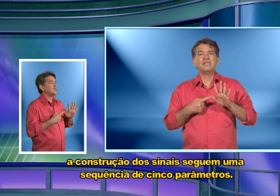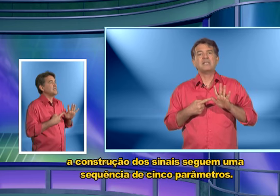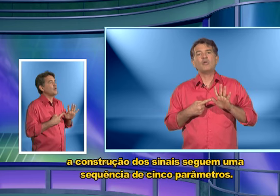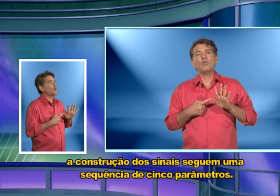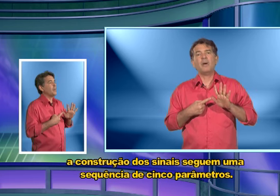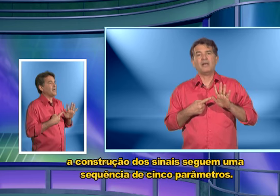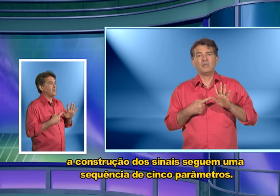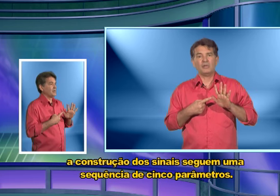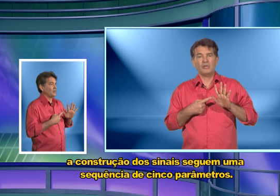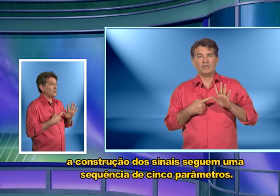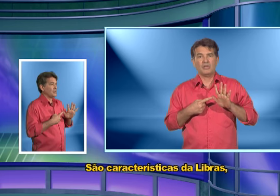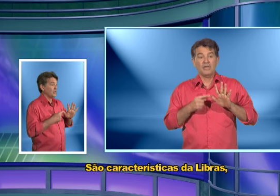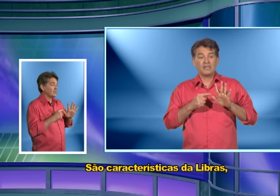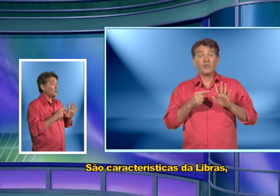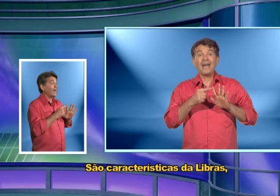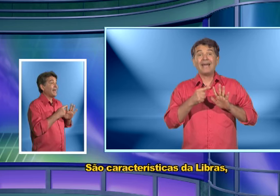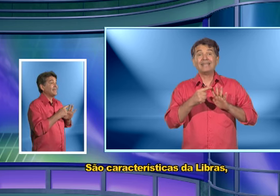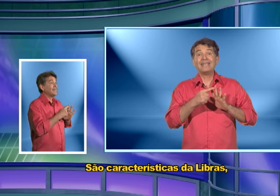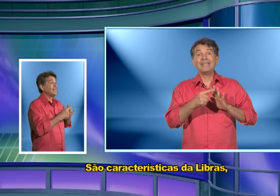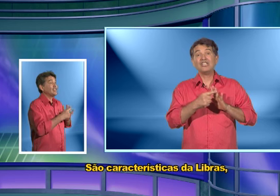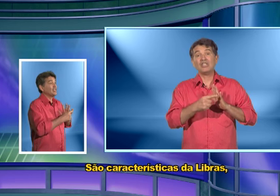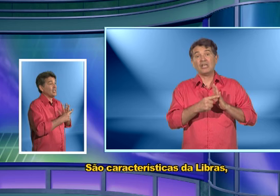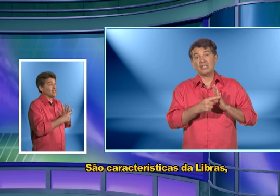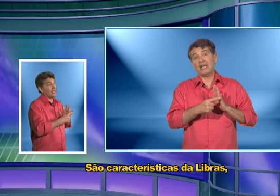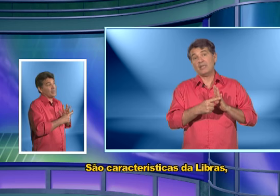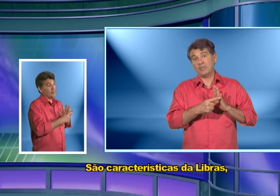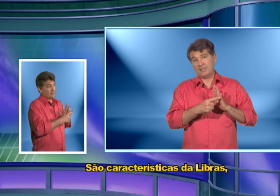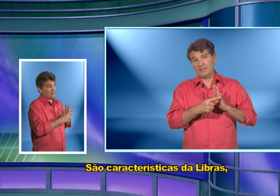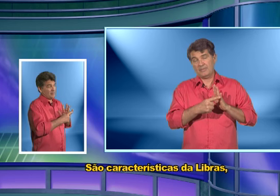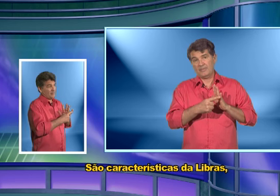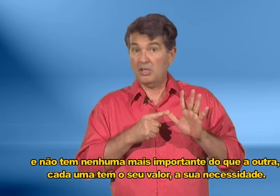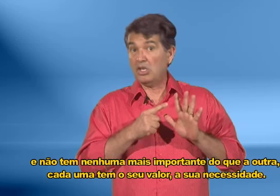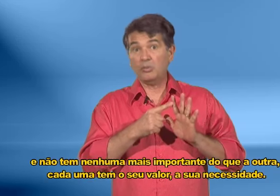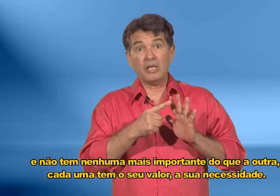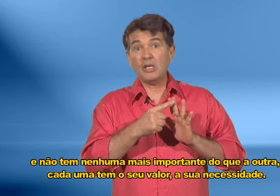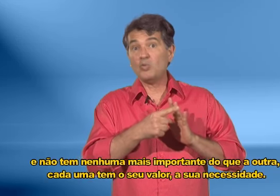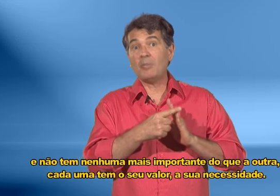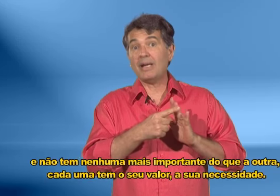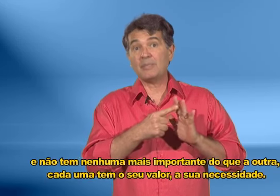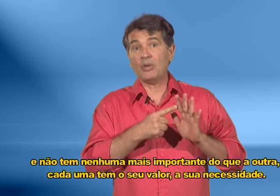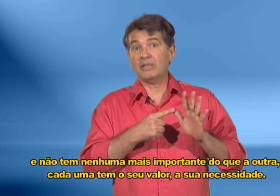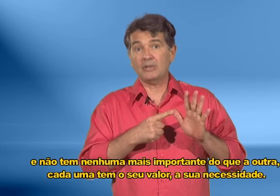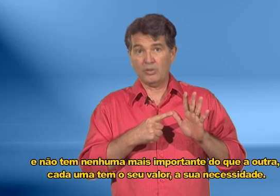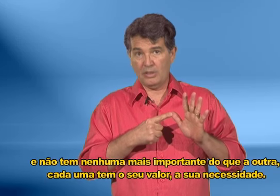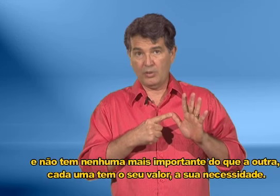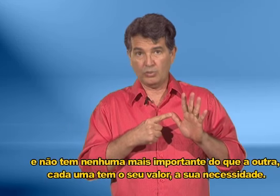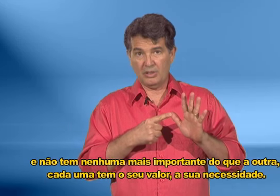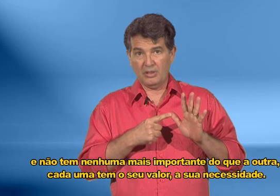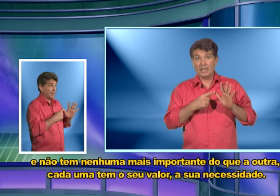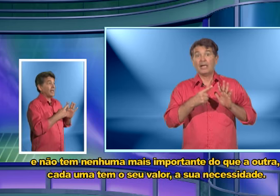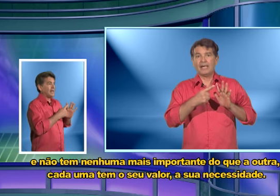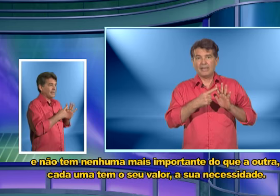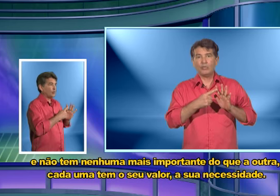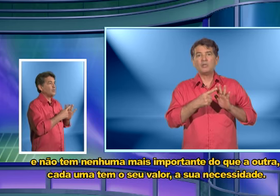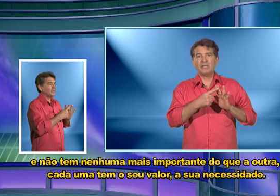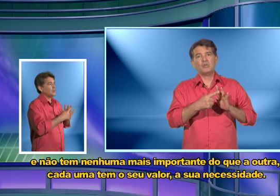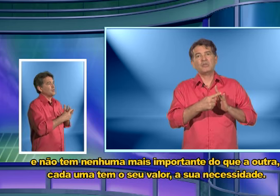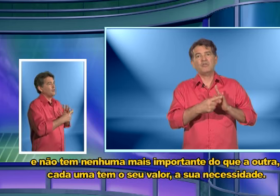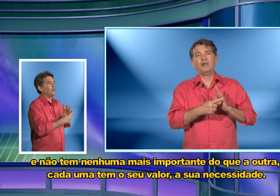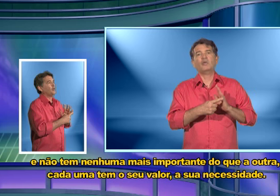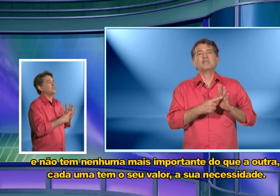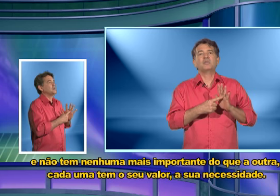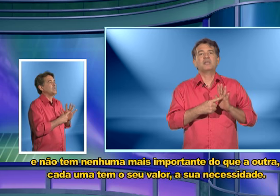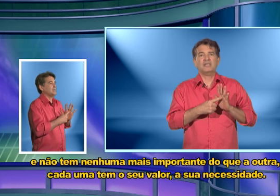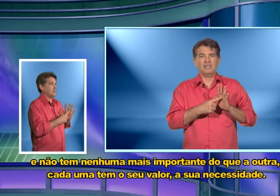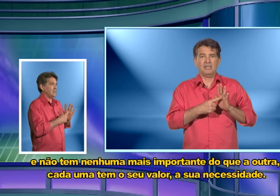sequência de 5 parâmetros. São características da Libras. E não tem nenhuma mais importante do que a outra. Cada uma tem o